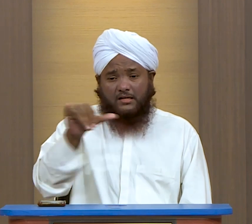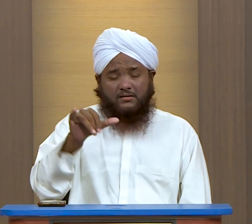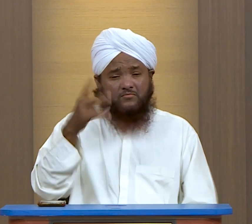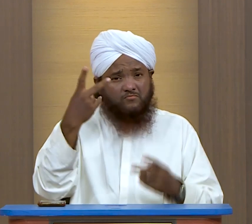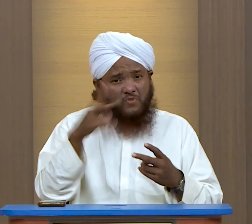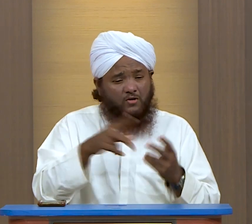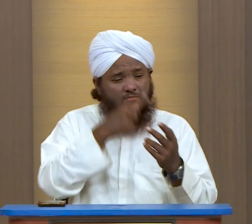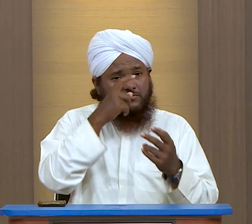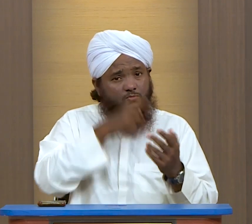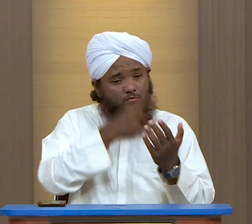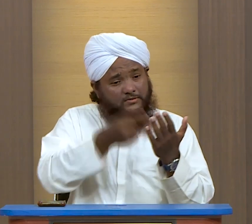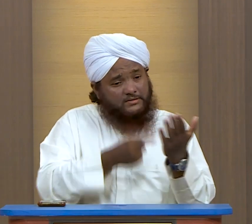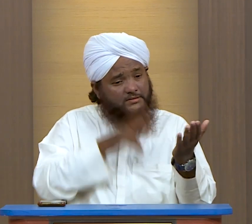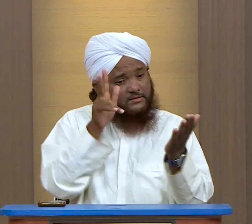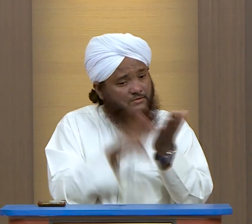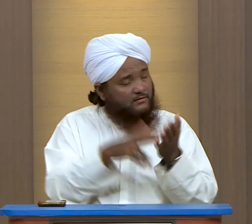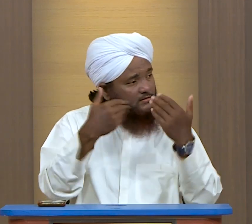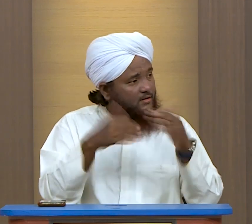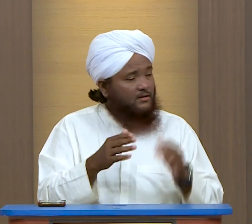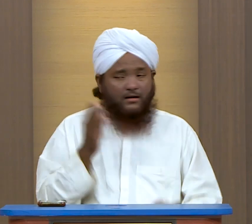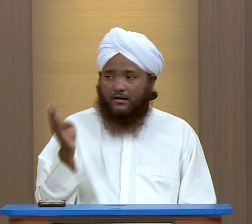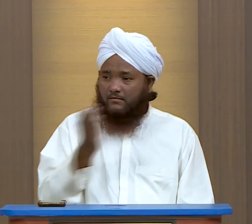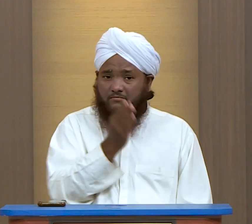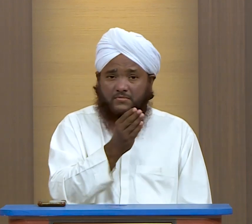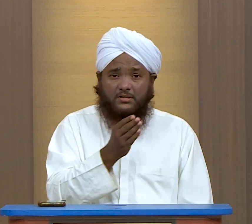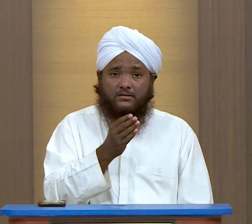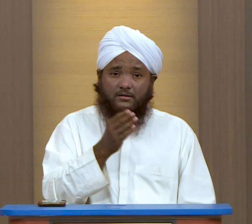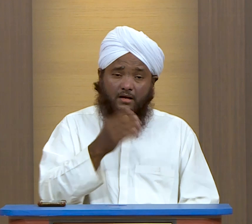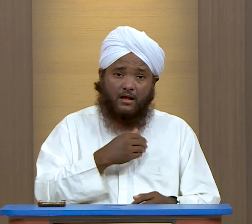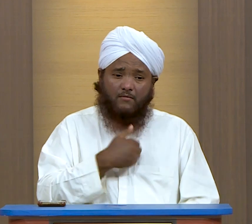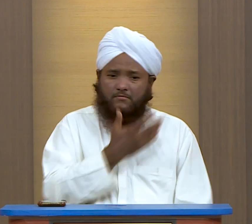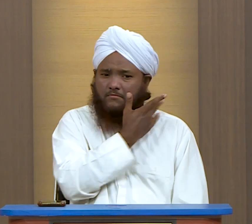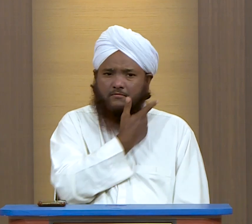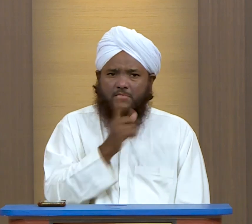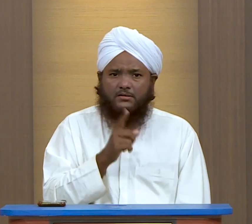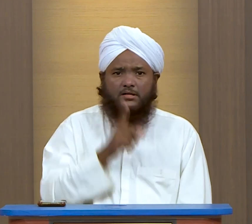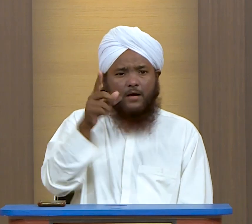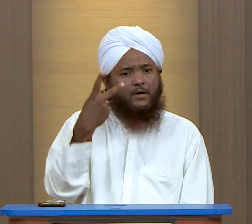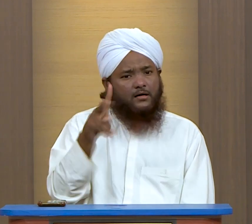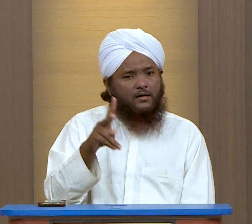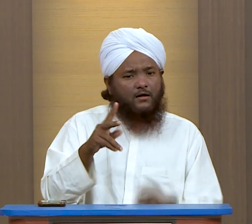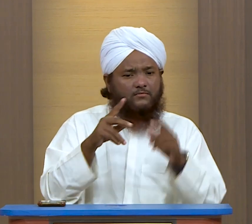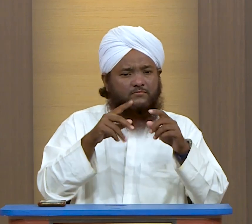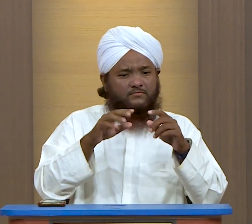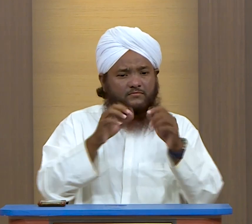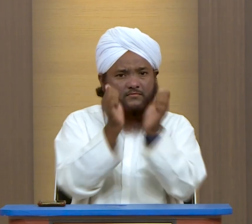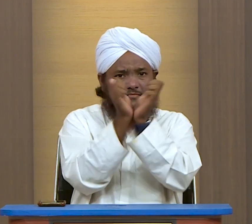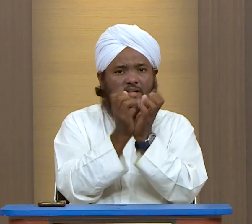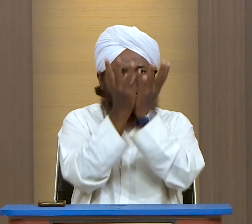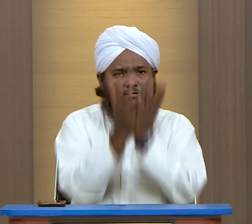بڑا جھوٹا لکھ دیا جاتا ہے۔ ہم میں سے کوئی ہرگز یہ نہیں چاہے گا کہ ہمارا نام تھانے میں مجرموں کے رجسٹر میں درج